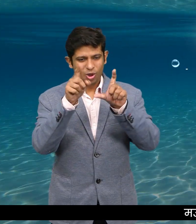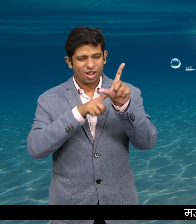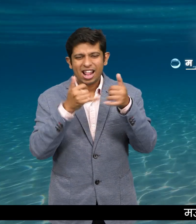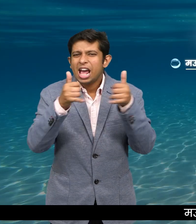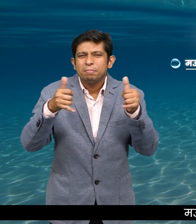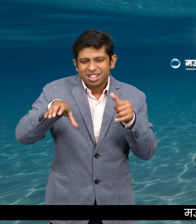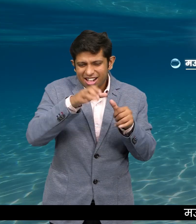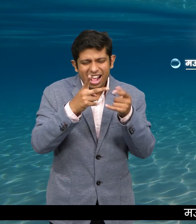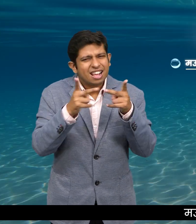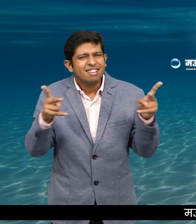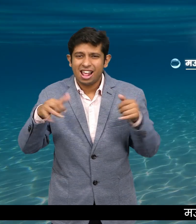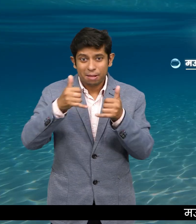मऊ खेळणी,